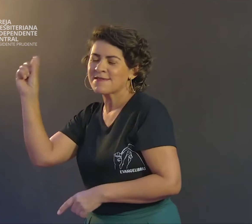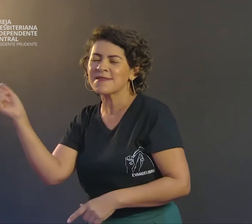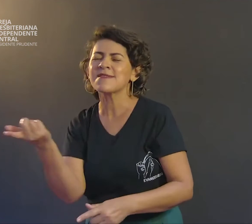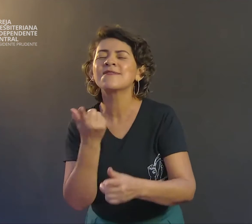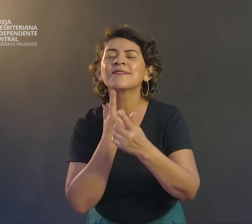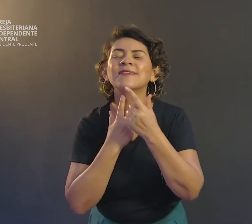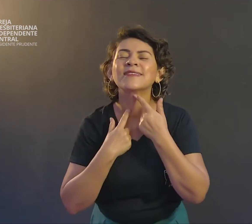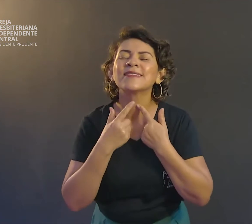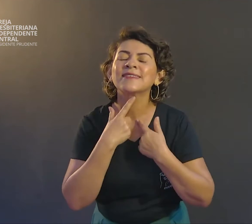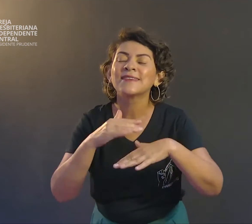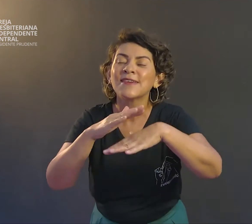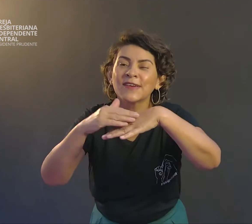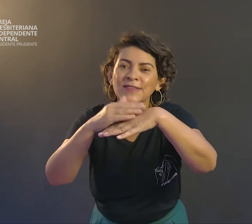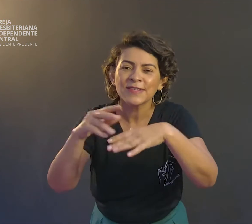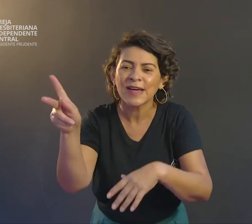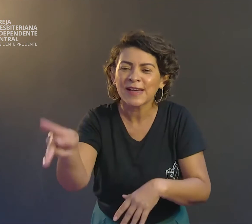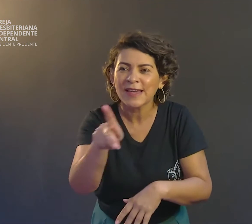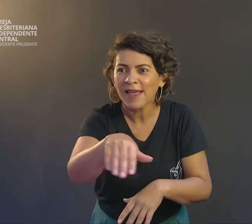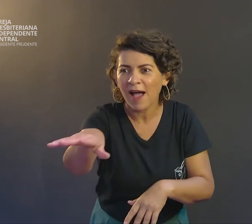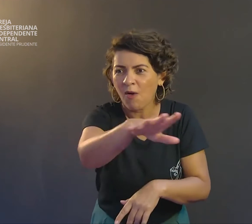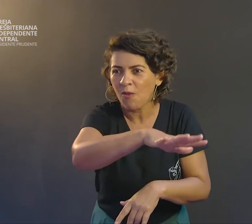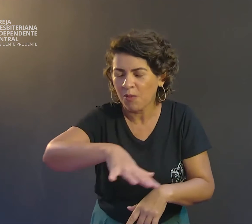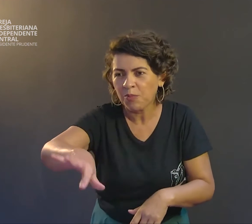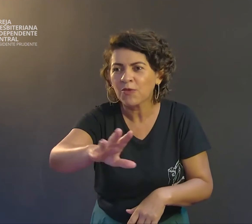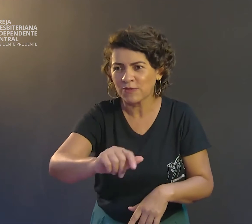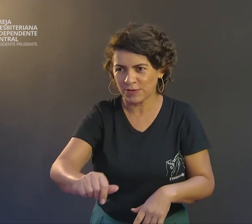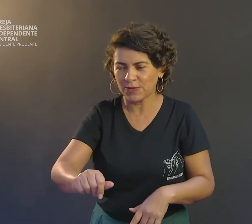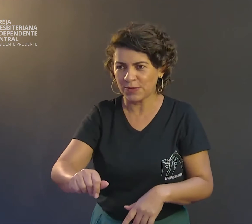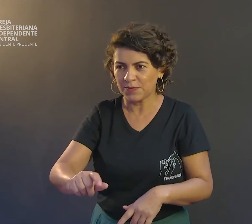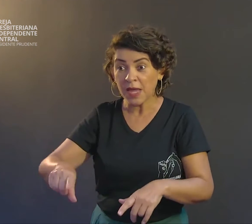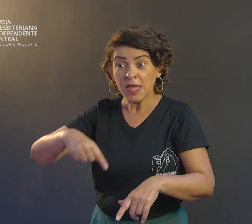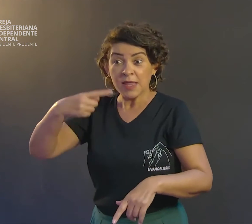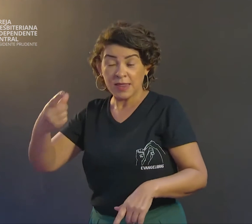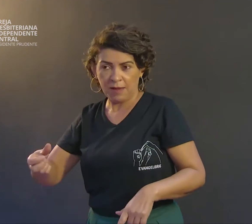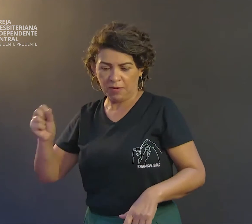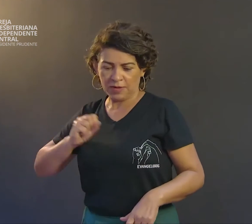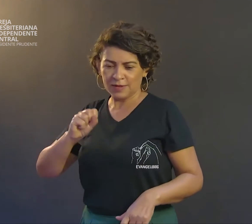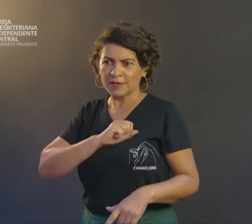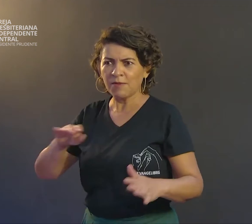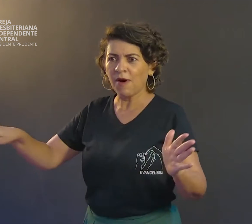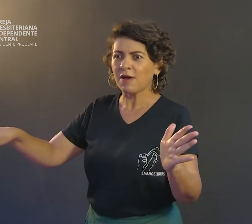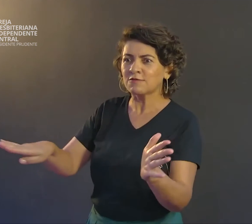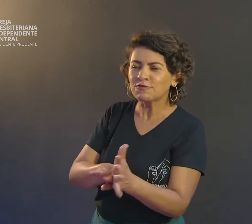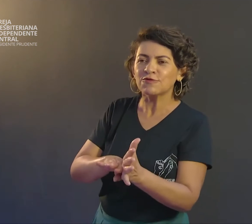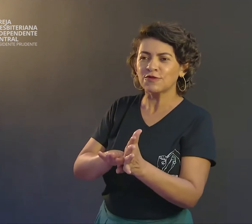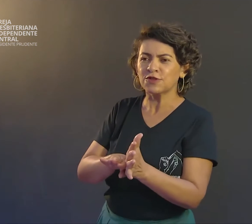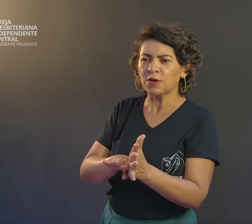Samuel chegou, declarou a ele que sua desobediência teria grandes consequências.